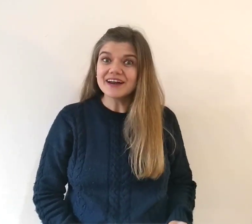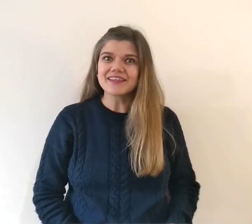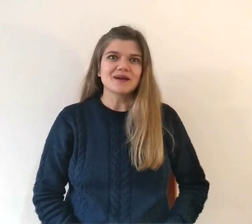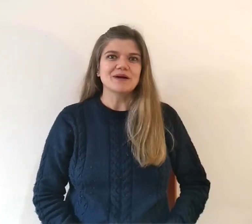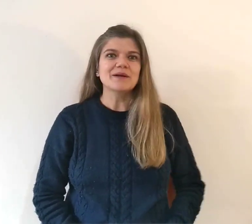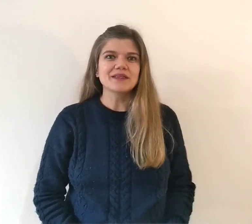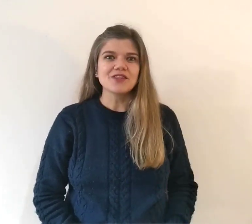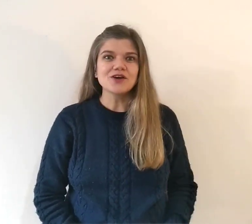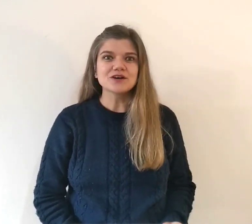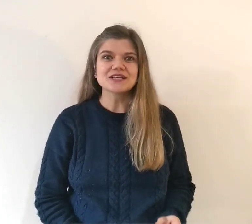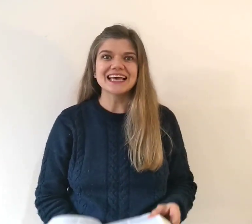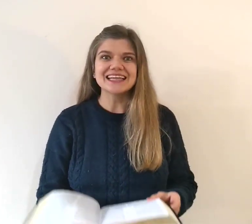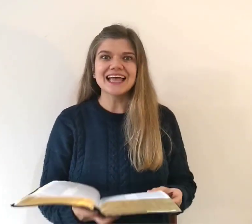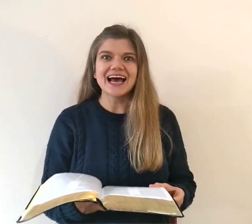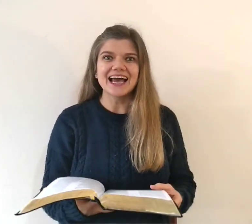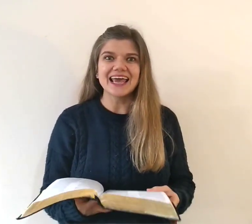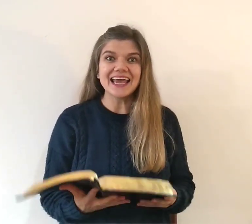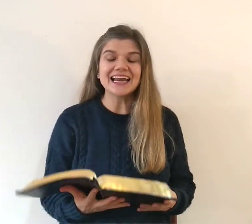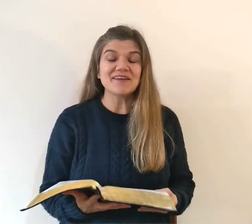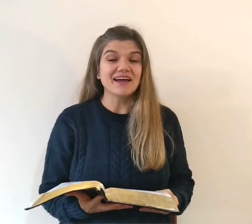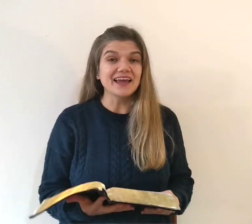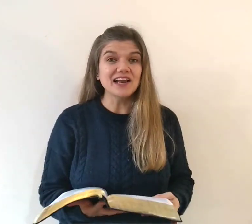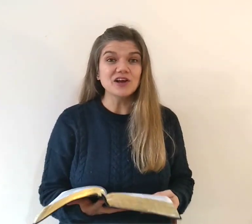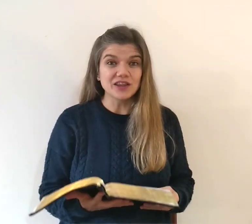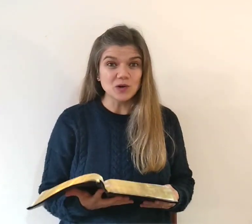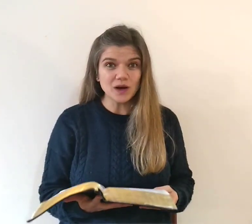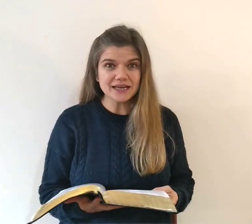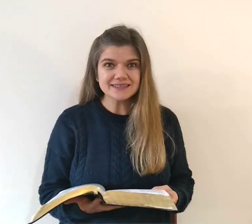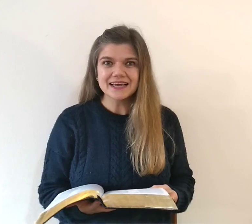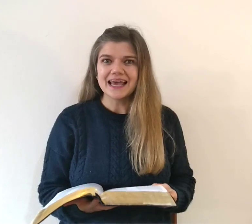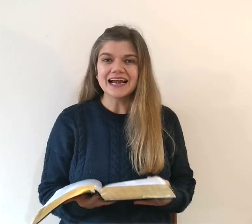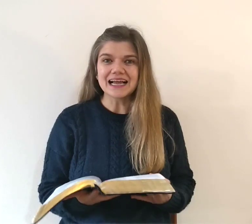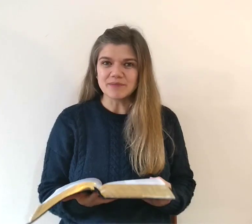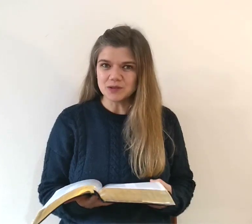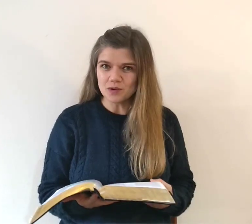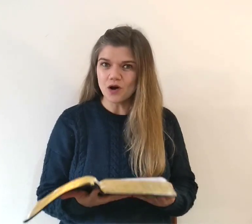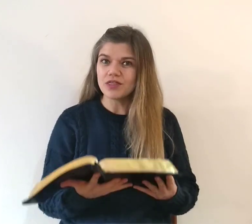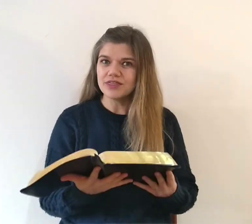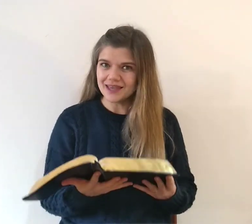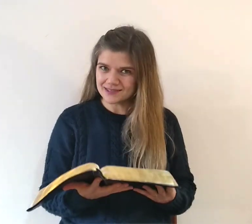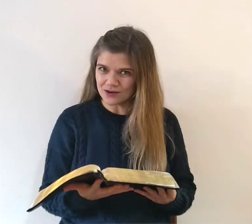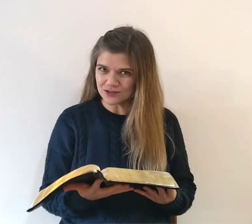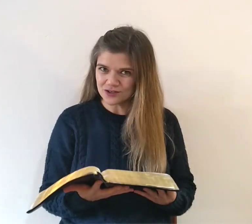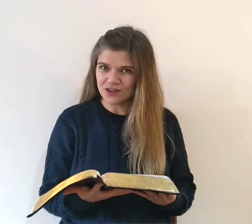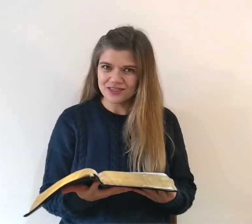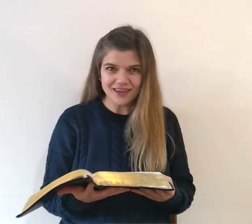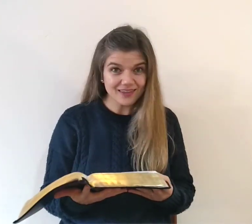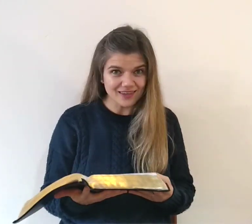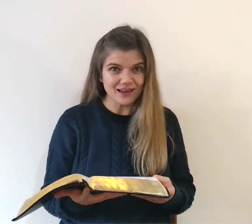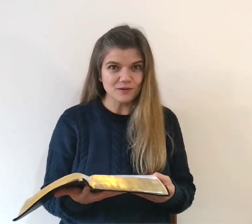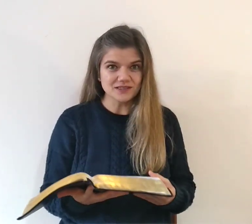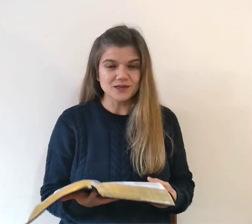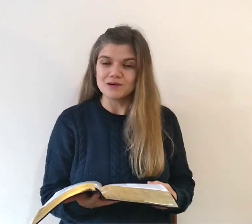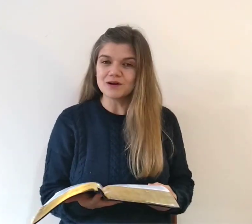de la palabra de Dios está en el Evangelio de Lucas, en el capítulo 18, desde el versículo